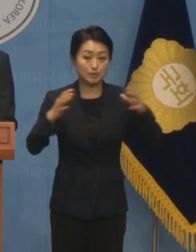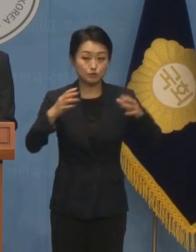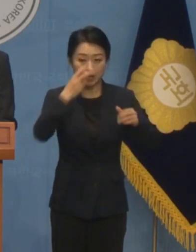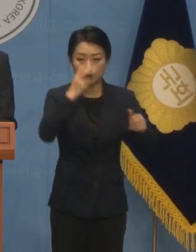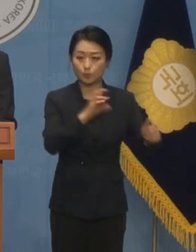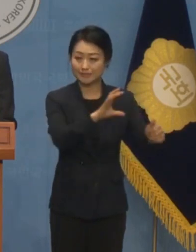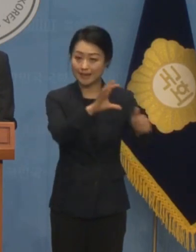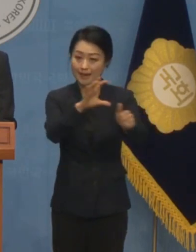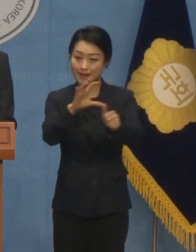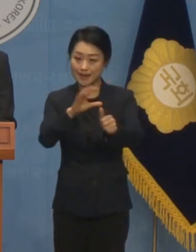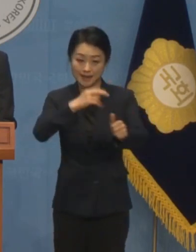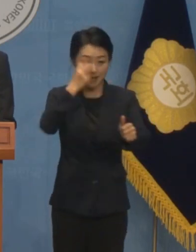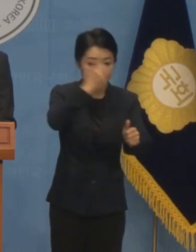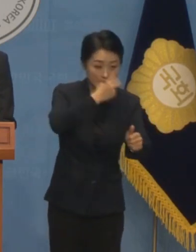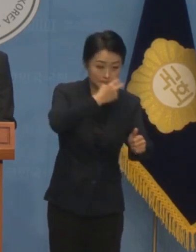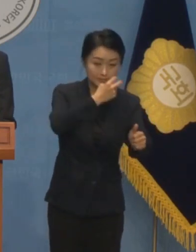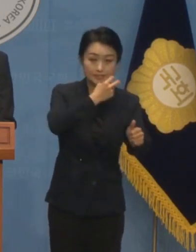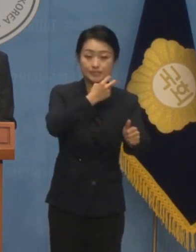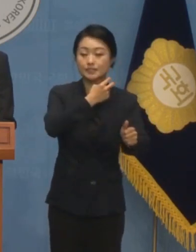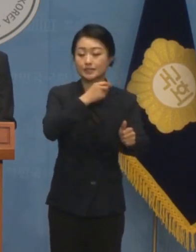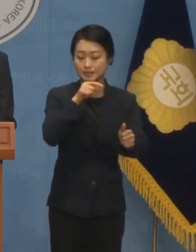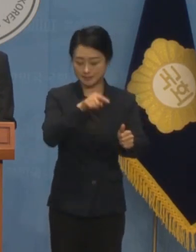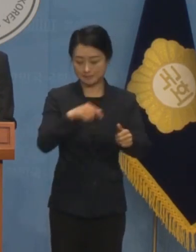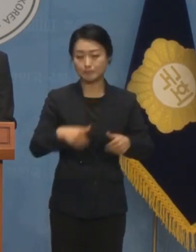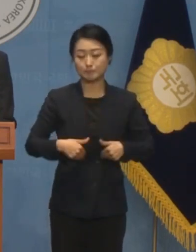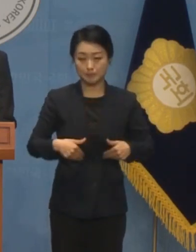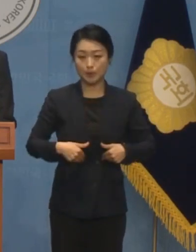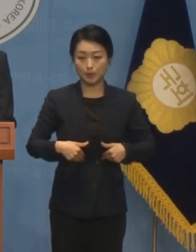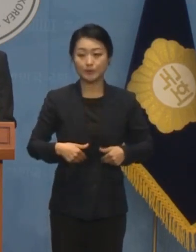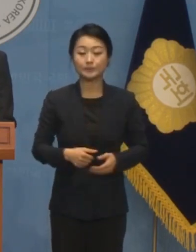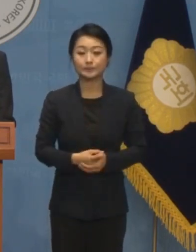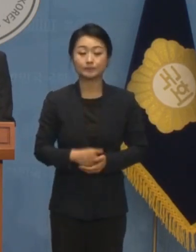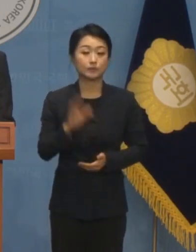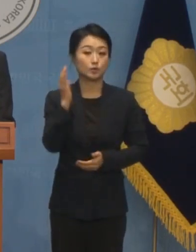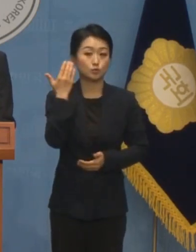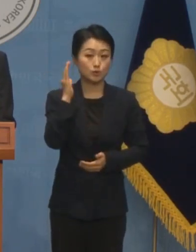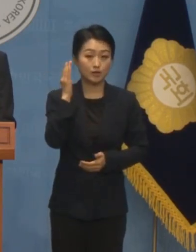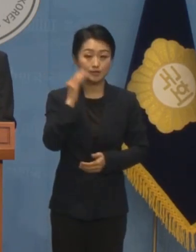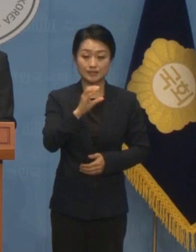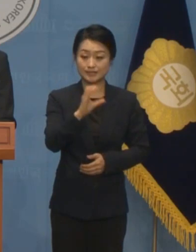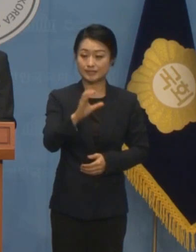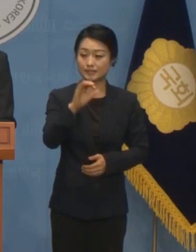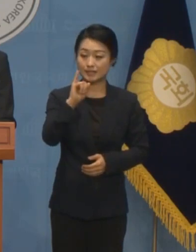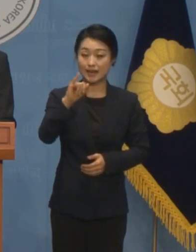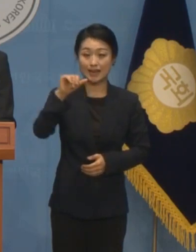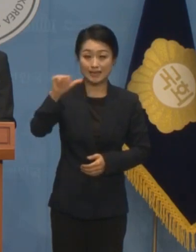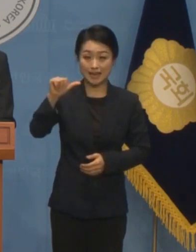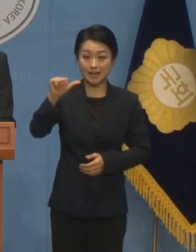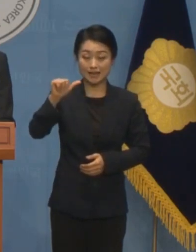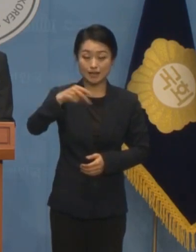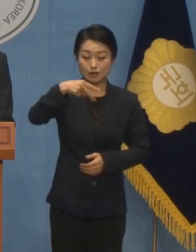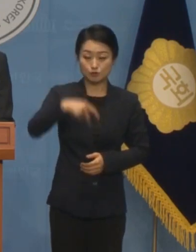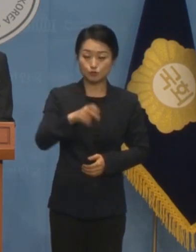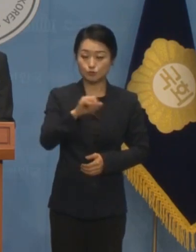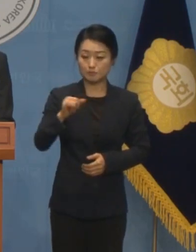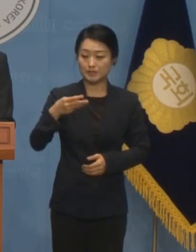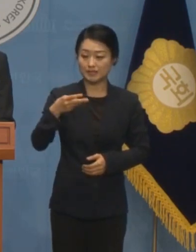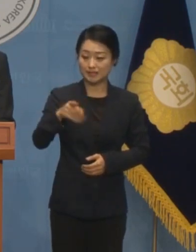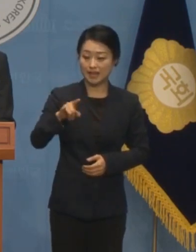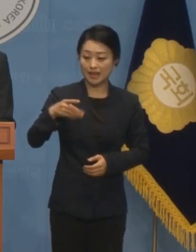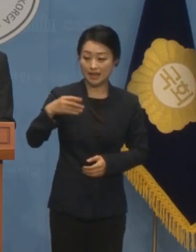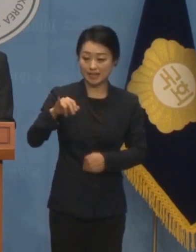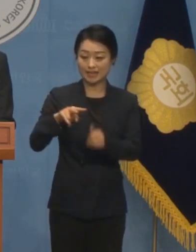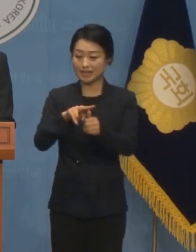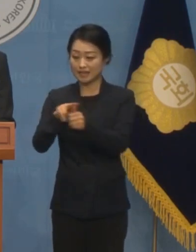통제와 감시가 더욱 필요합니다. 최근 전직 CIA 직원인 수미테리 간첩 혐의